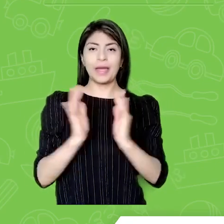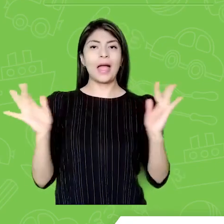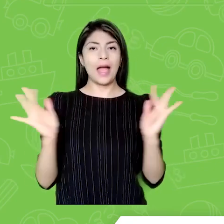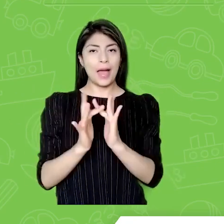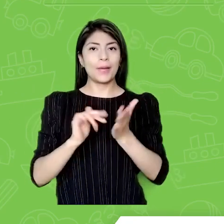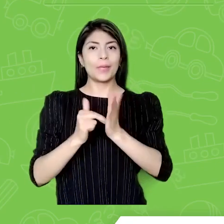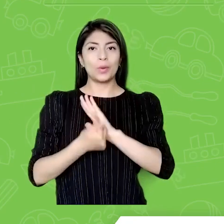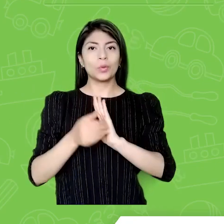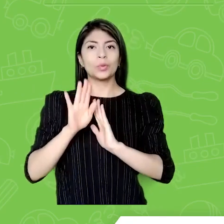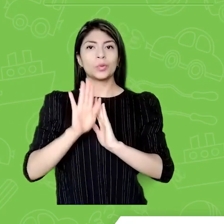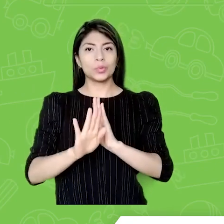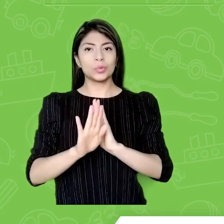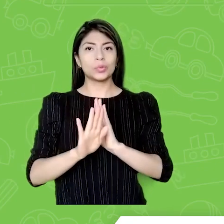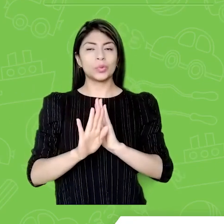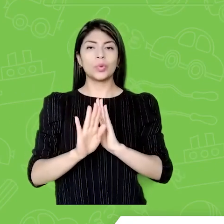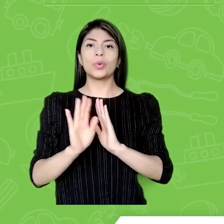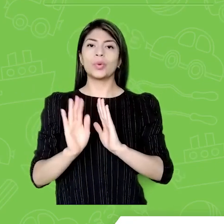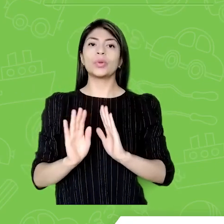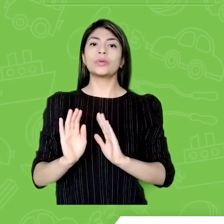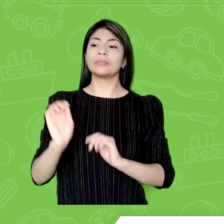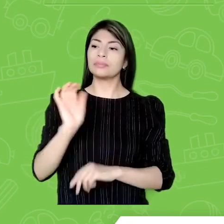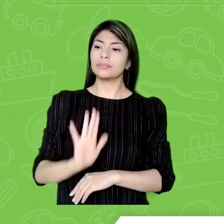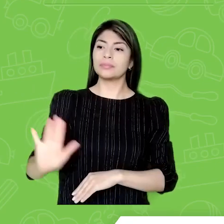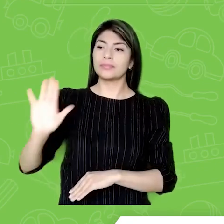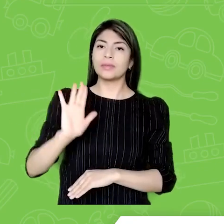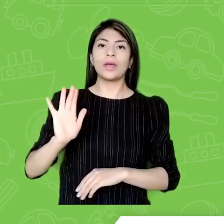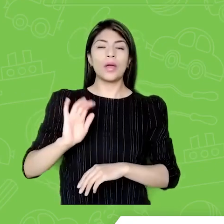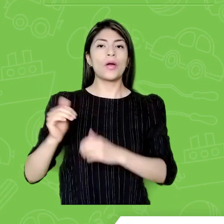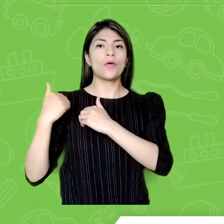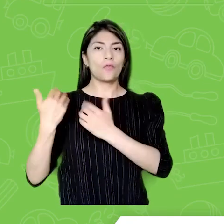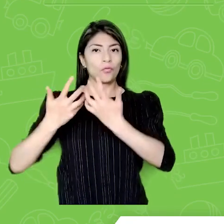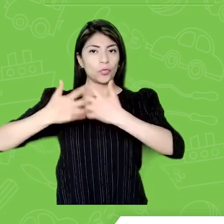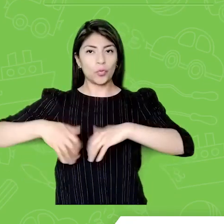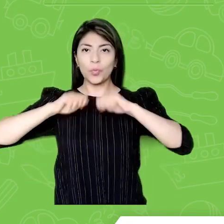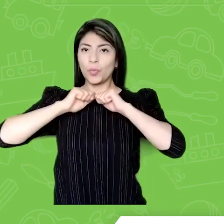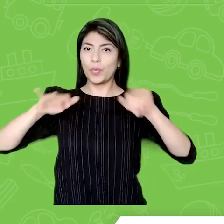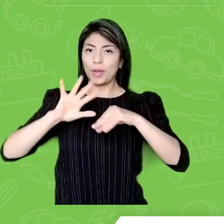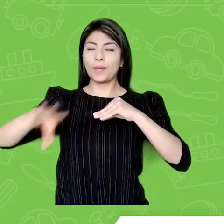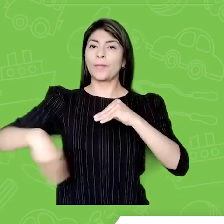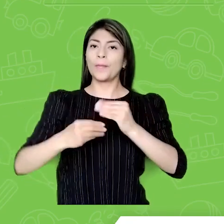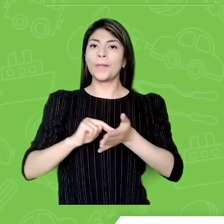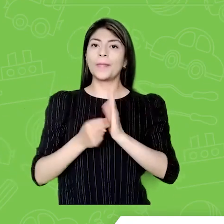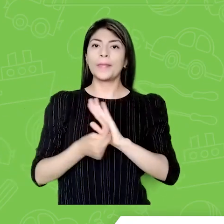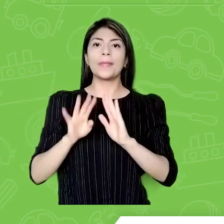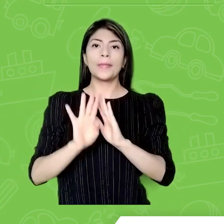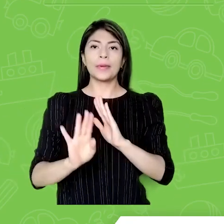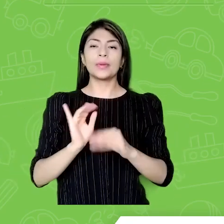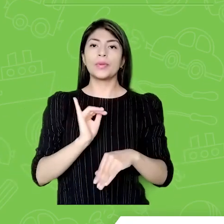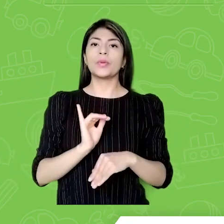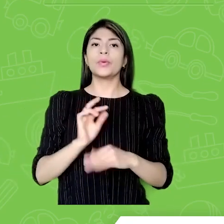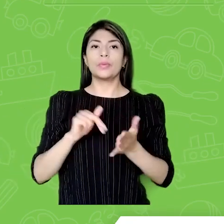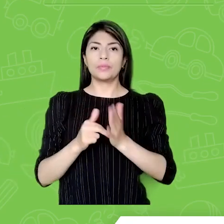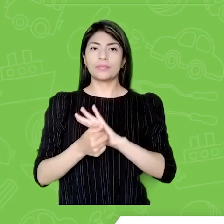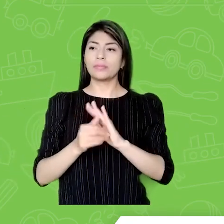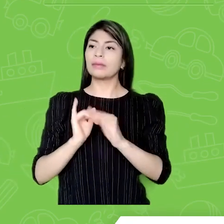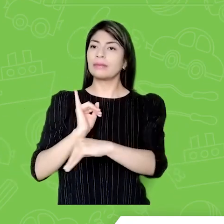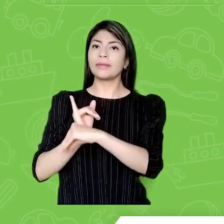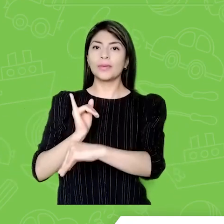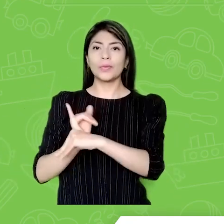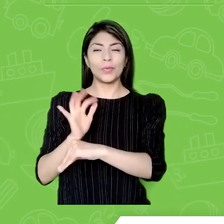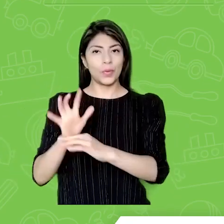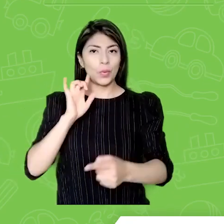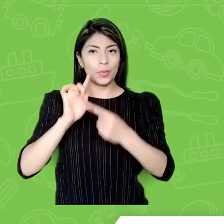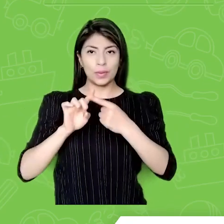Departamento Administrativo de la Función Pública, y en el sitio web de la institución contratada para la realización de este concurso